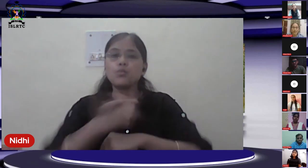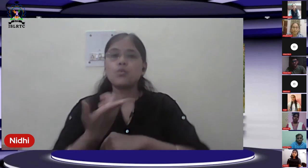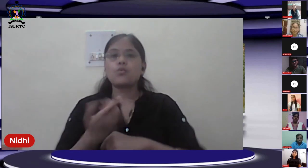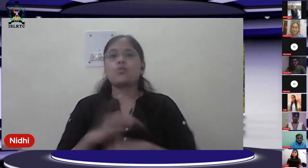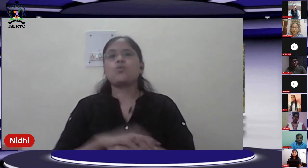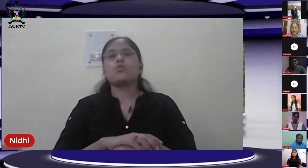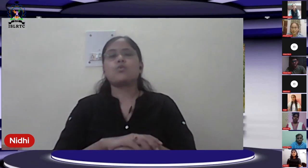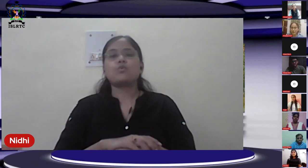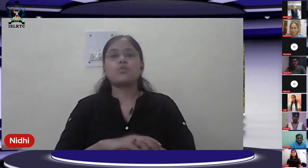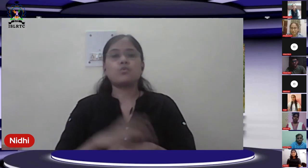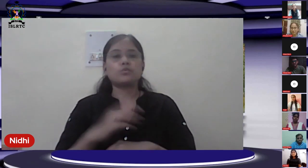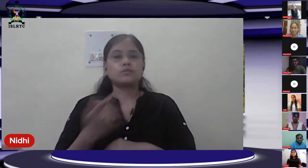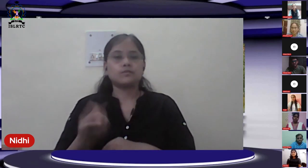में शेयर करेंगी।